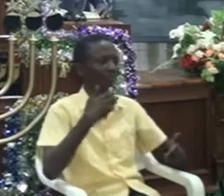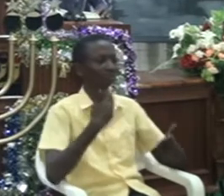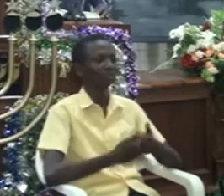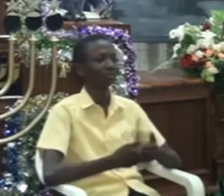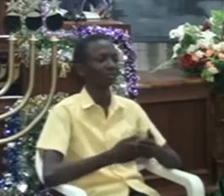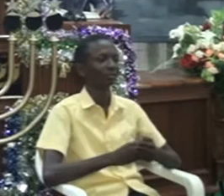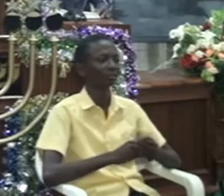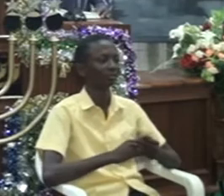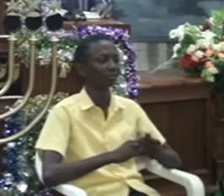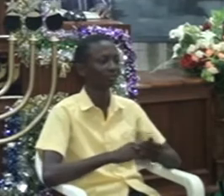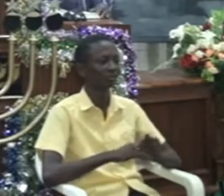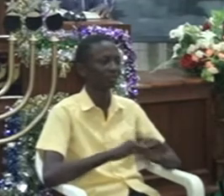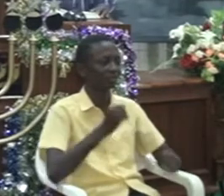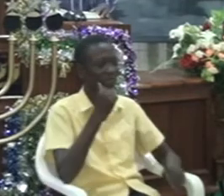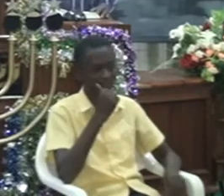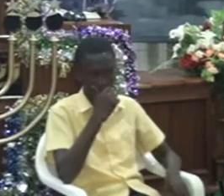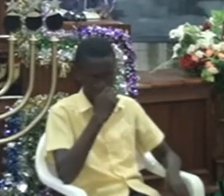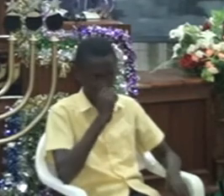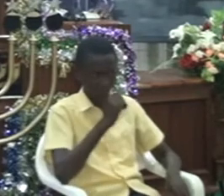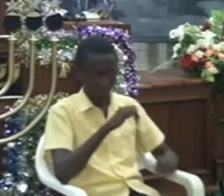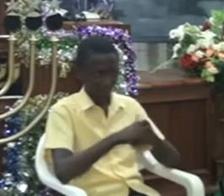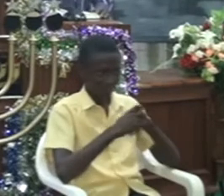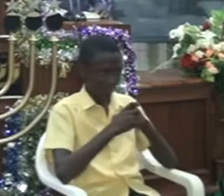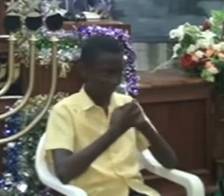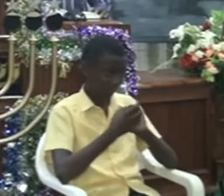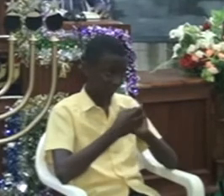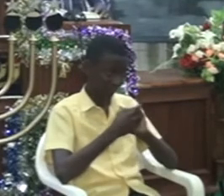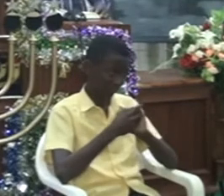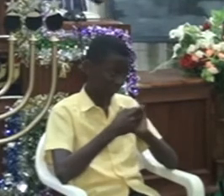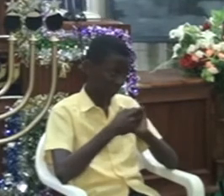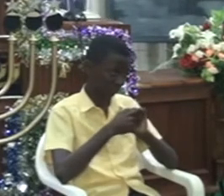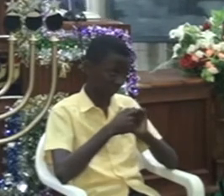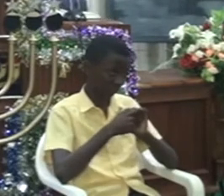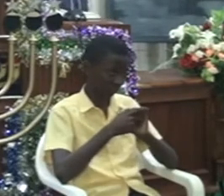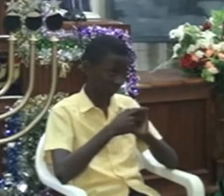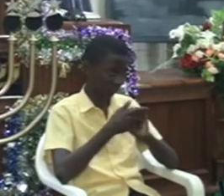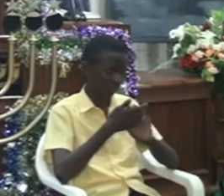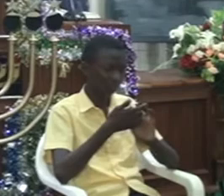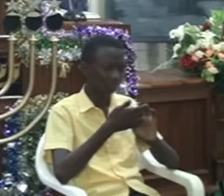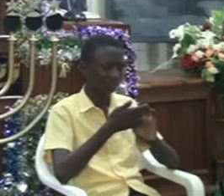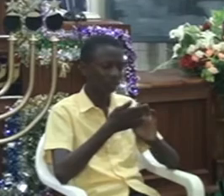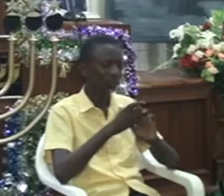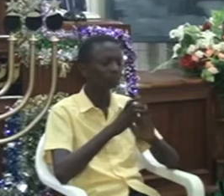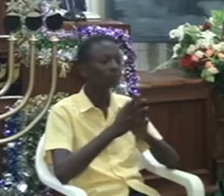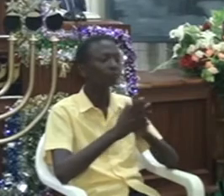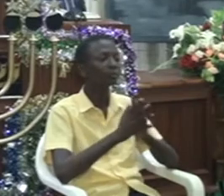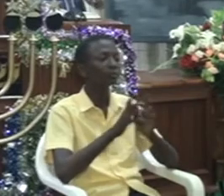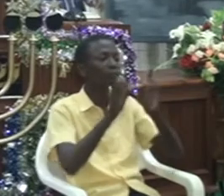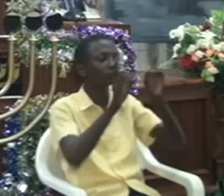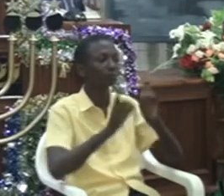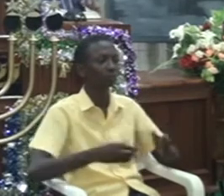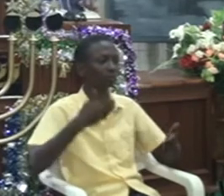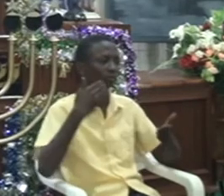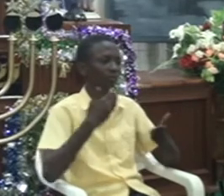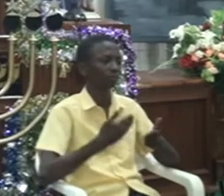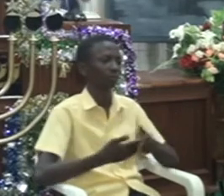Goma, kutoka Goma inafaa ende Bukavu kunjia barabara, tokea Kinshasa alikuwa anajua kwenye iko naenda. Donc arrivé